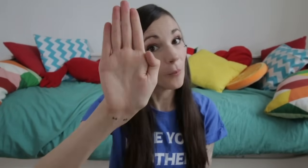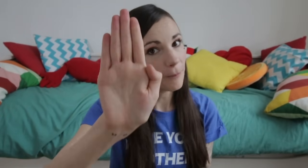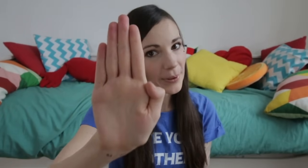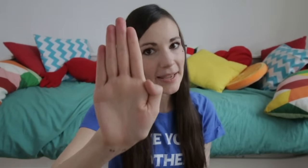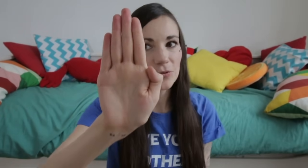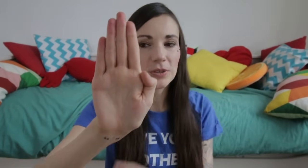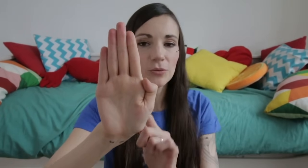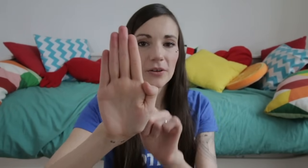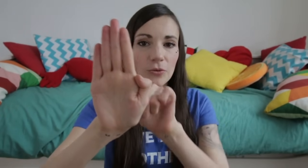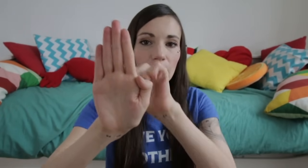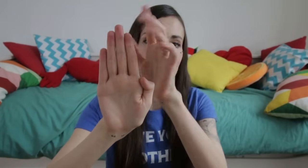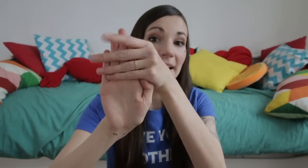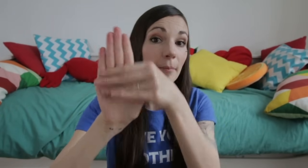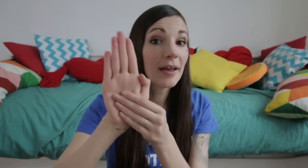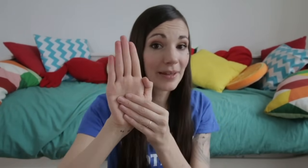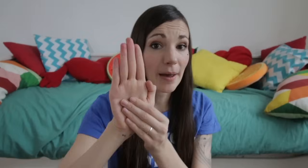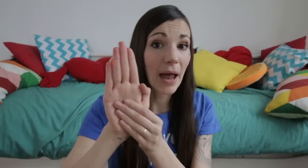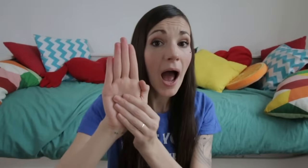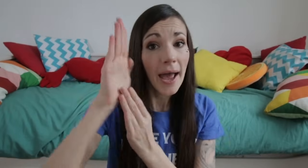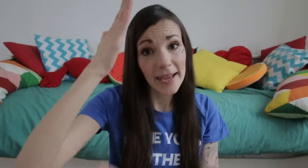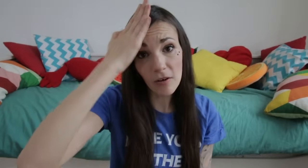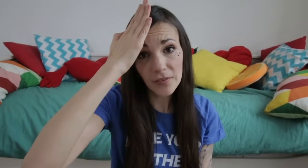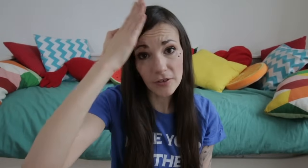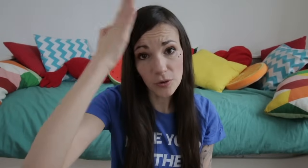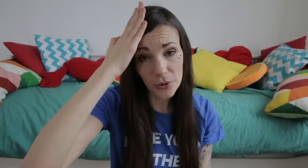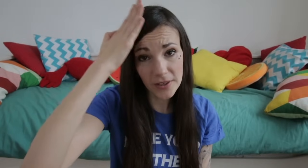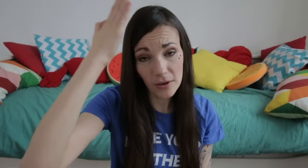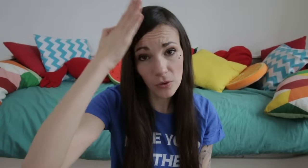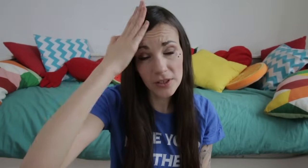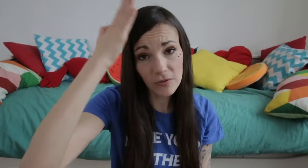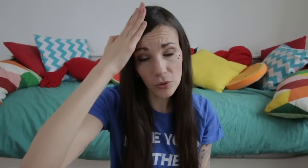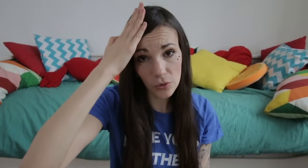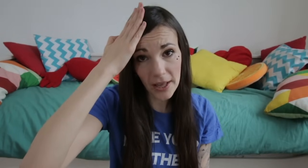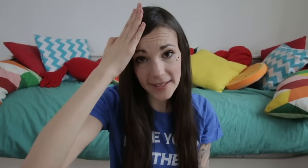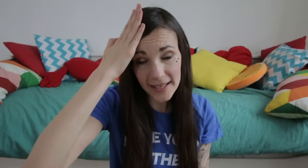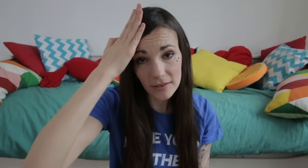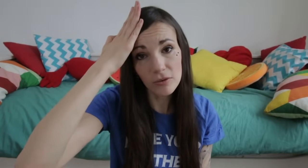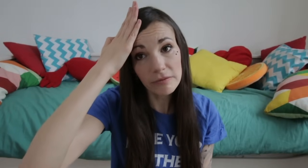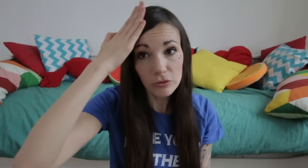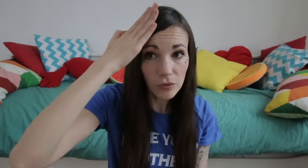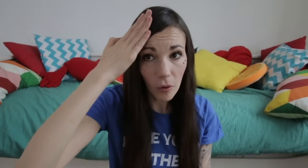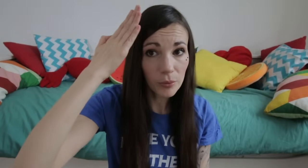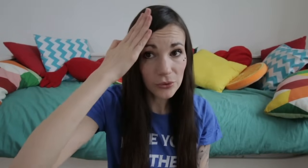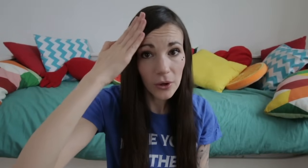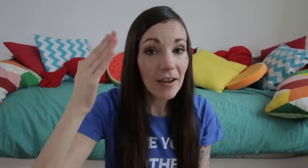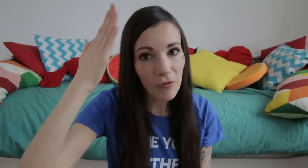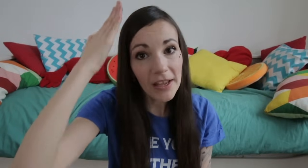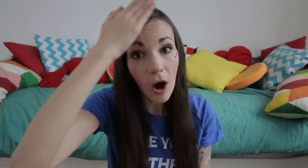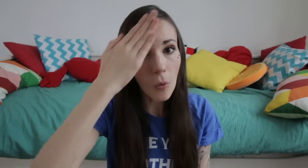B, tous les doigts sont repliés, la main est bien à plat et on vient se poser au niveau de la tête, au niveau du front plutôt, on fait un rond.